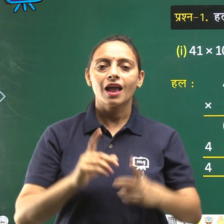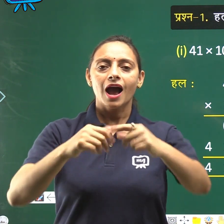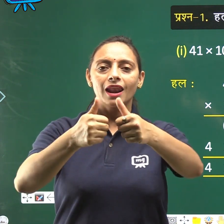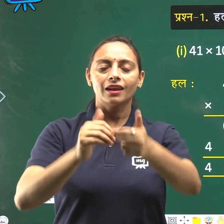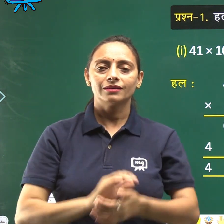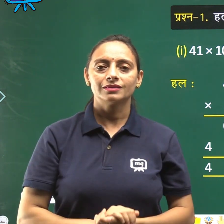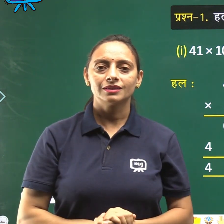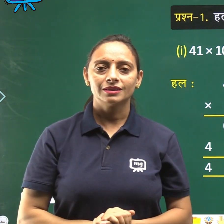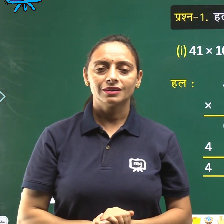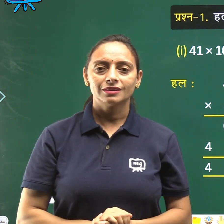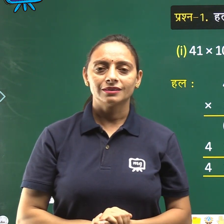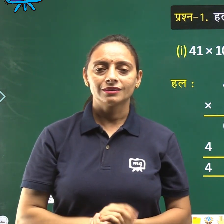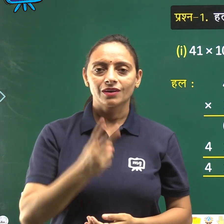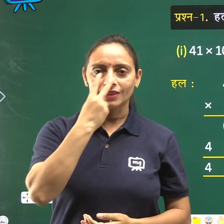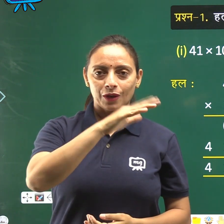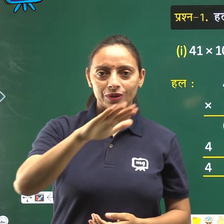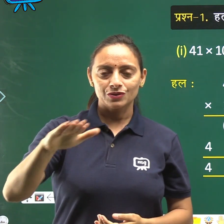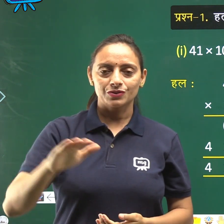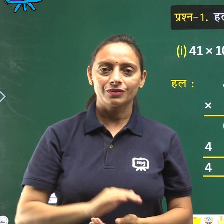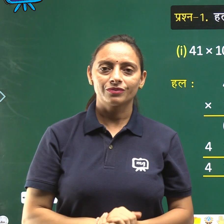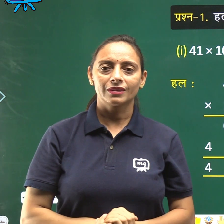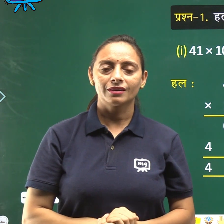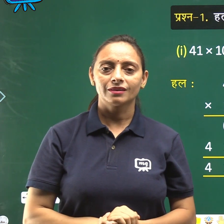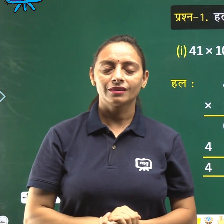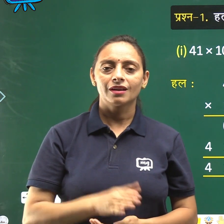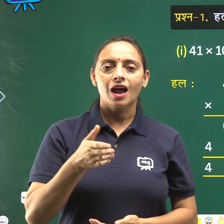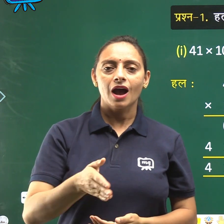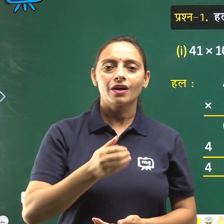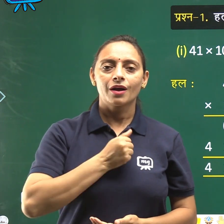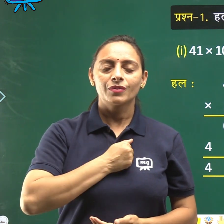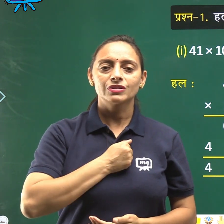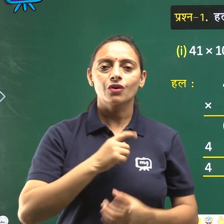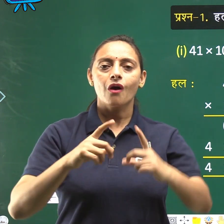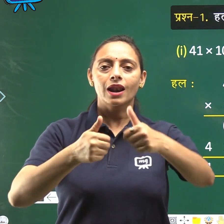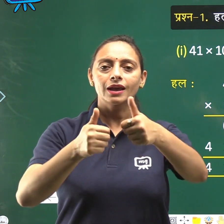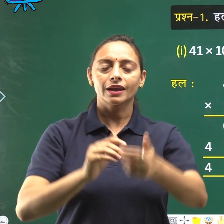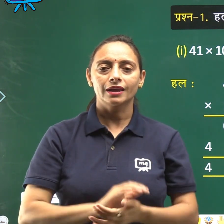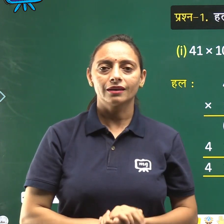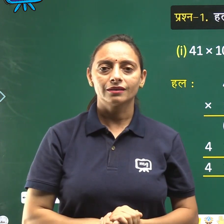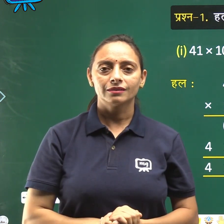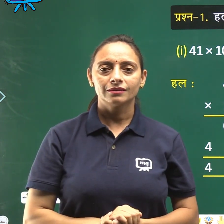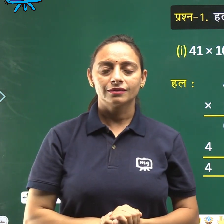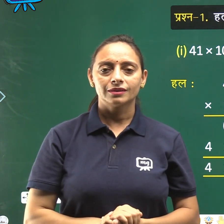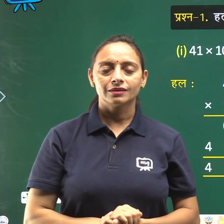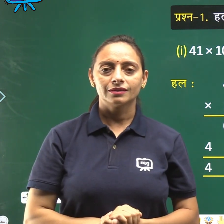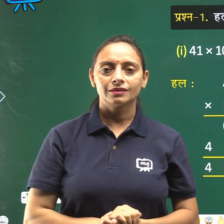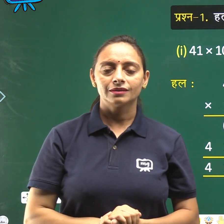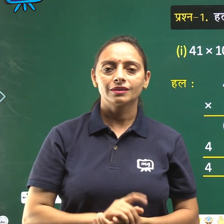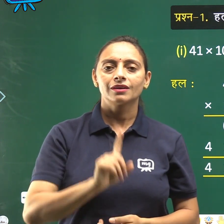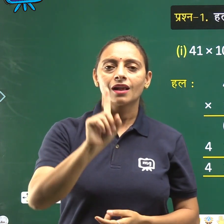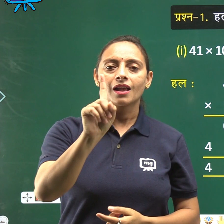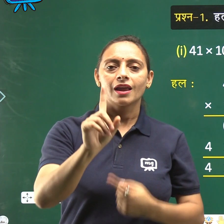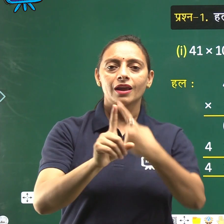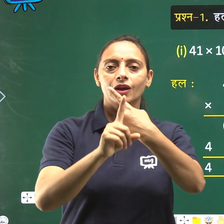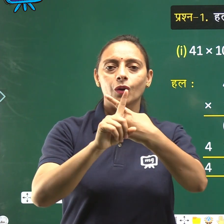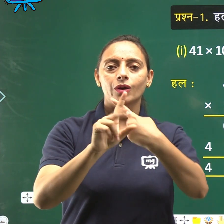हल। देखो बच्चों, अब हम इसको हल करेंगे। 1 को 2 से